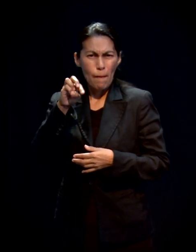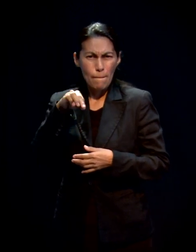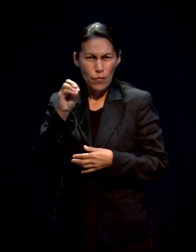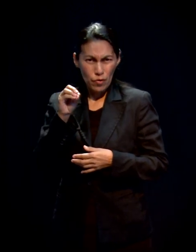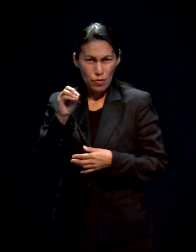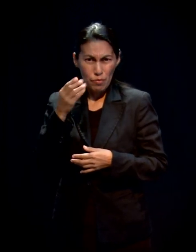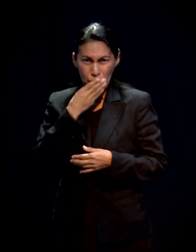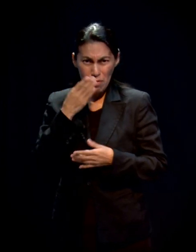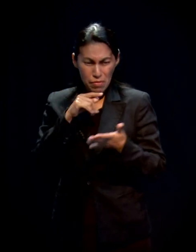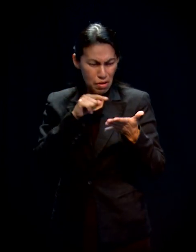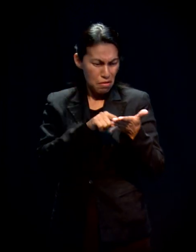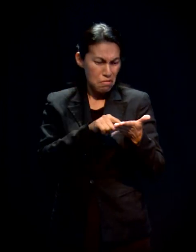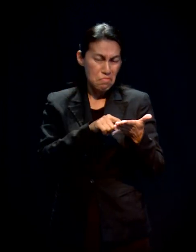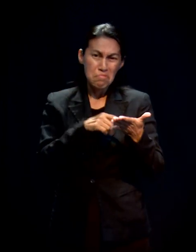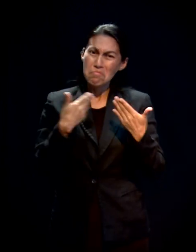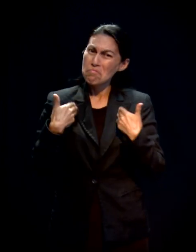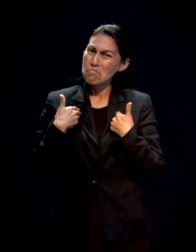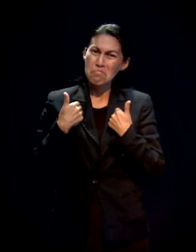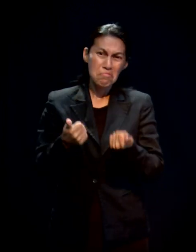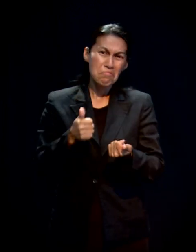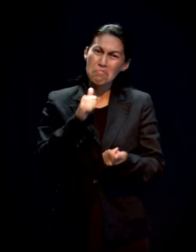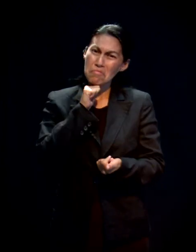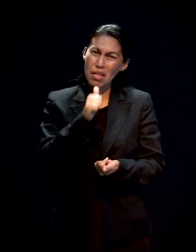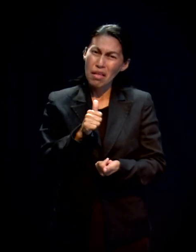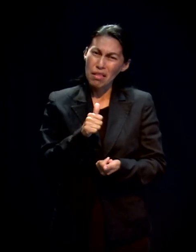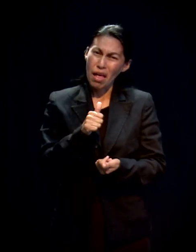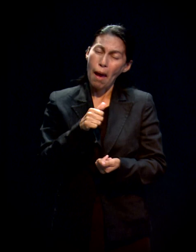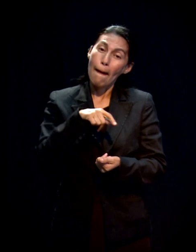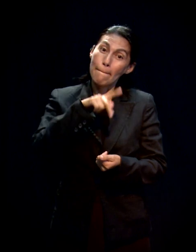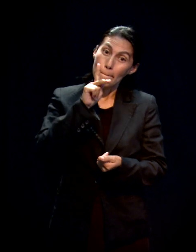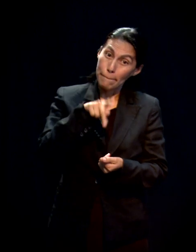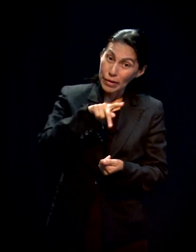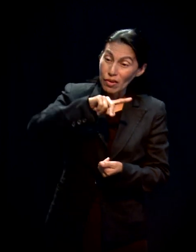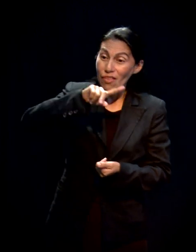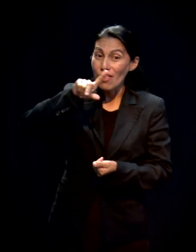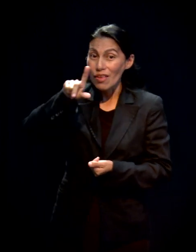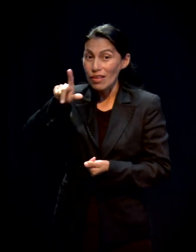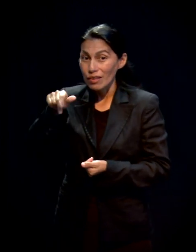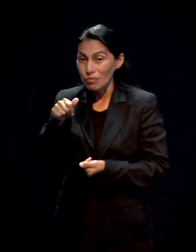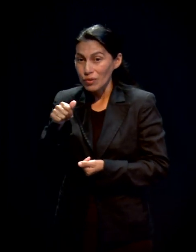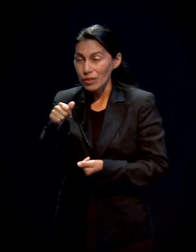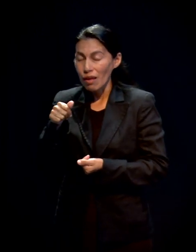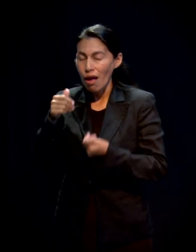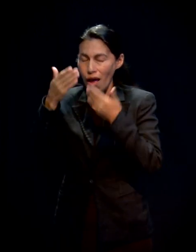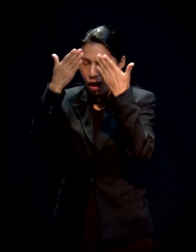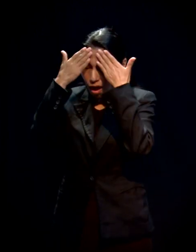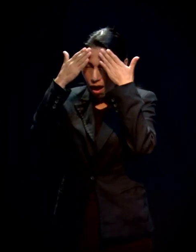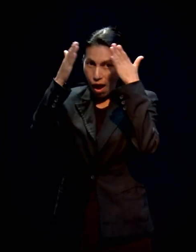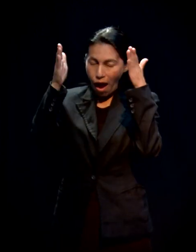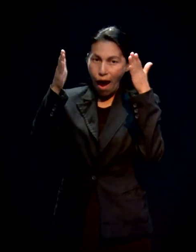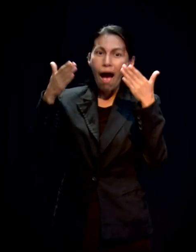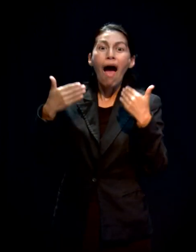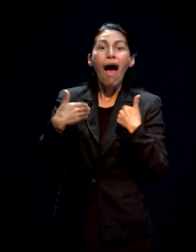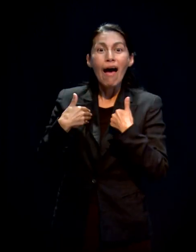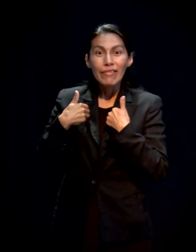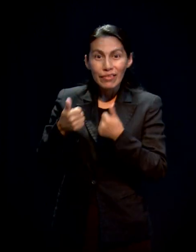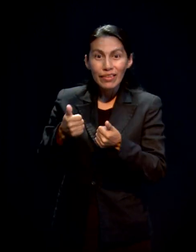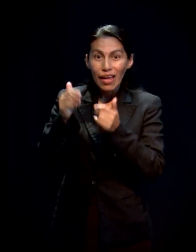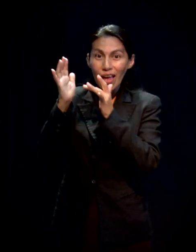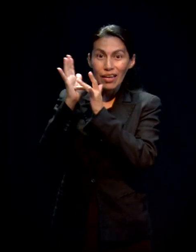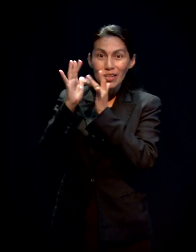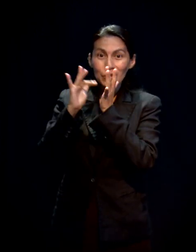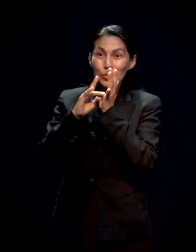en esos momentos pero después comprendió más plenamente y acepto a cristo como su salvador